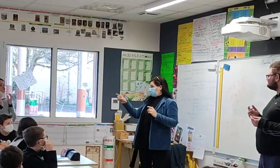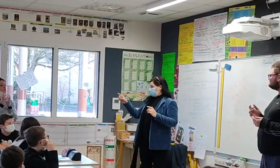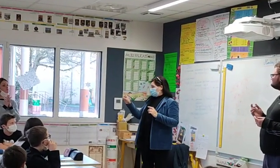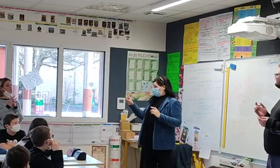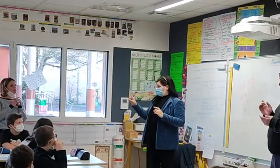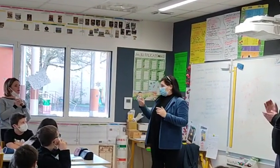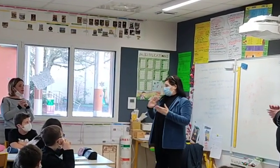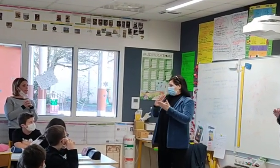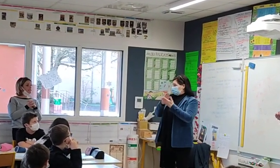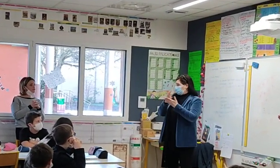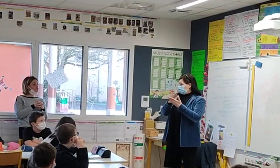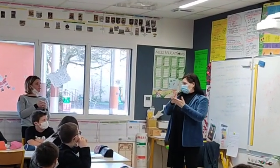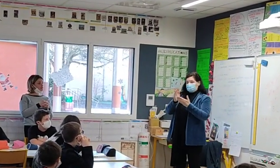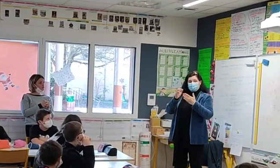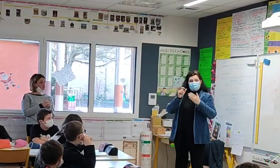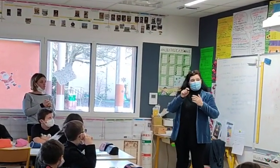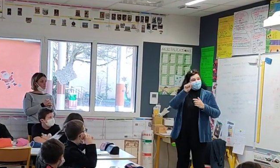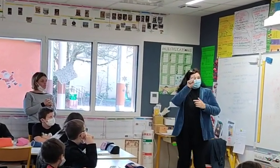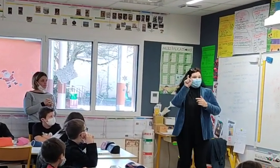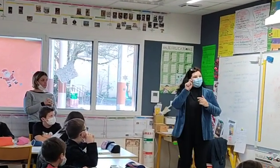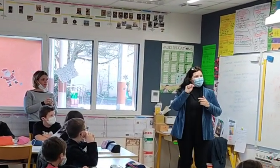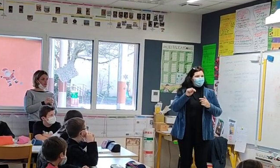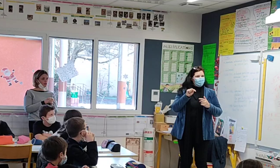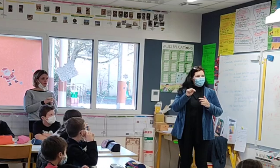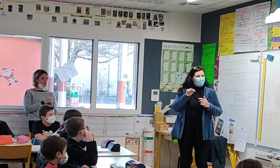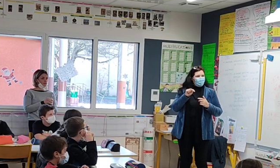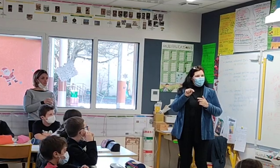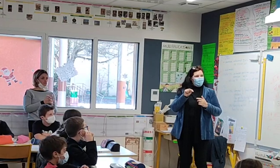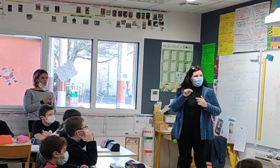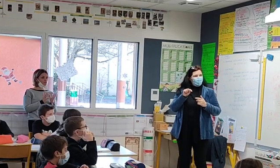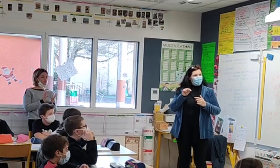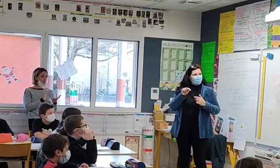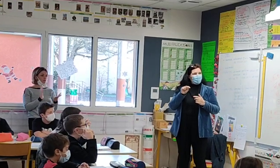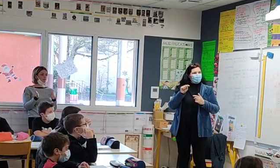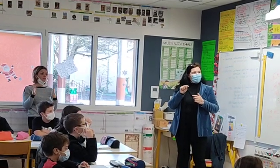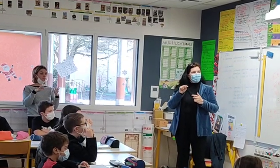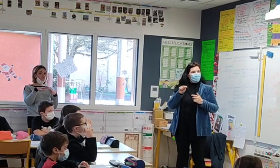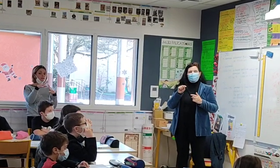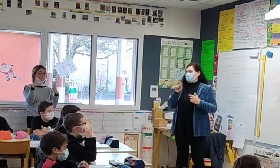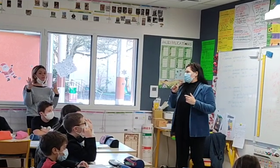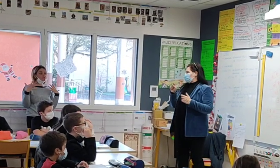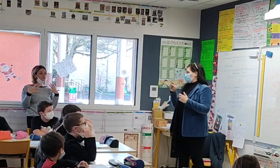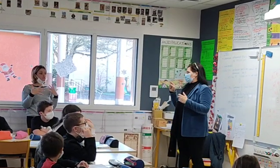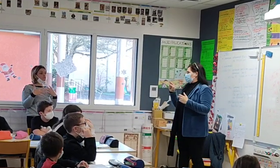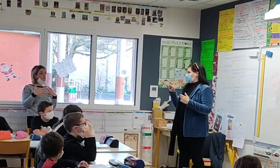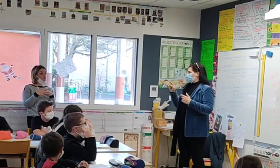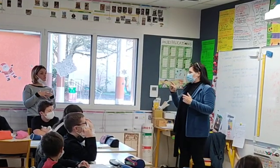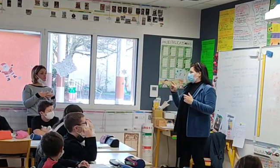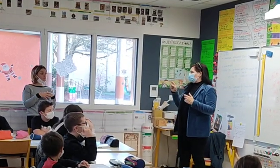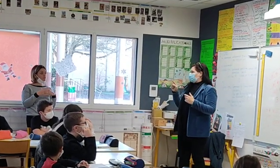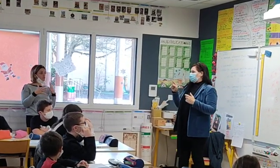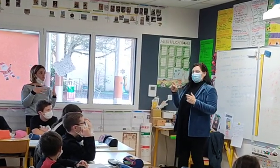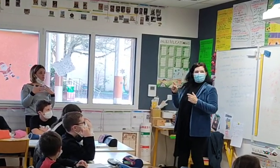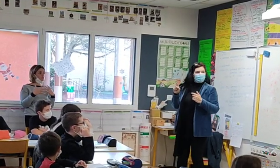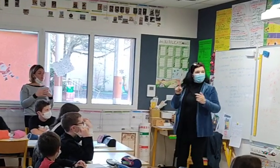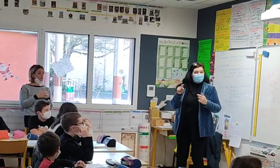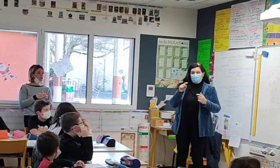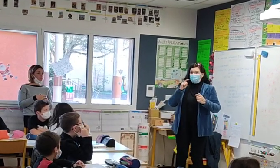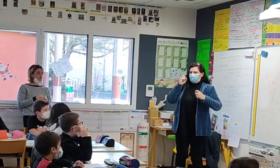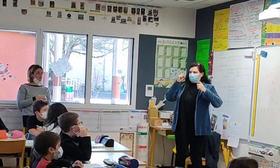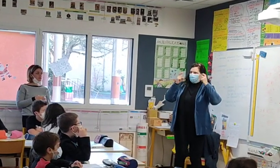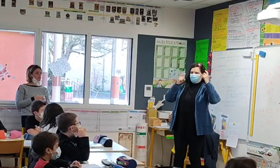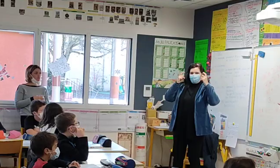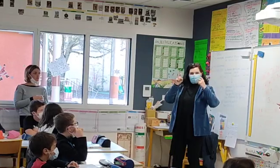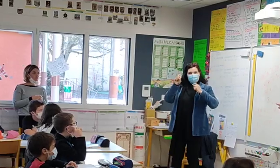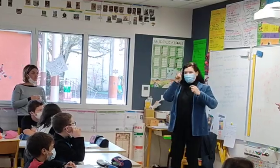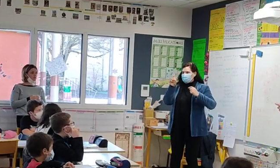Nous, juste, on avait préparé quelques questions à vous poser. Parce qu'il se pose plein de questions sur le handicap des souverainnés.